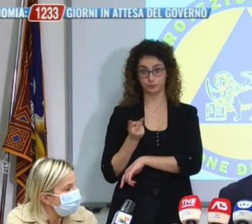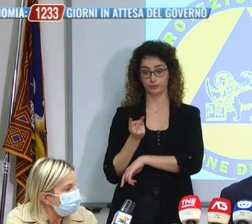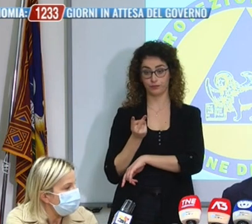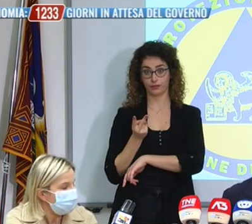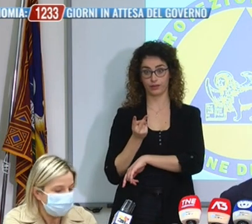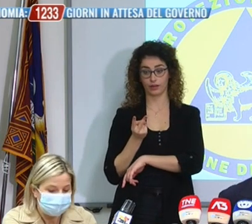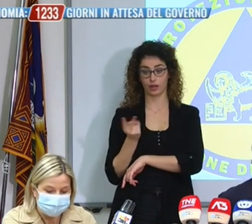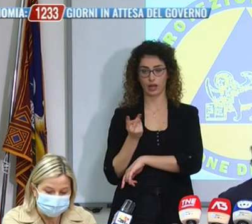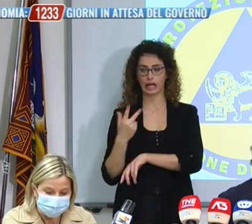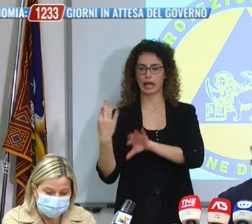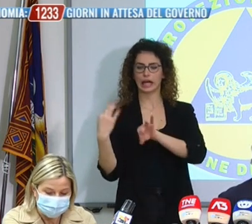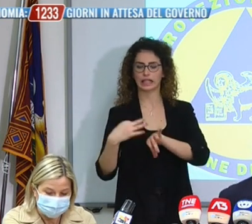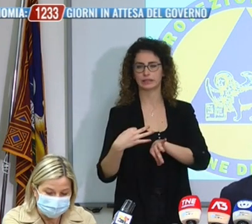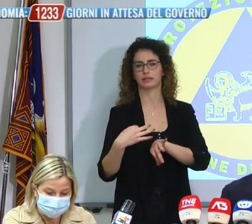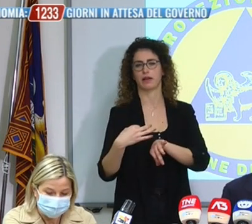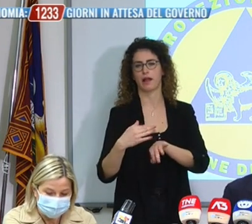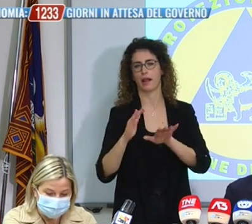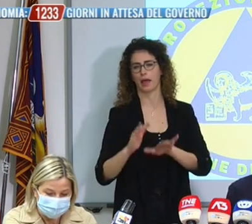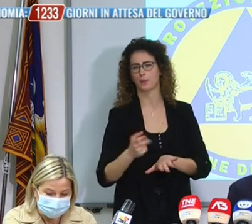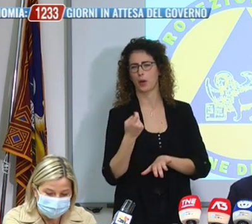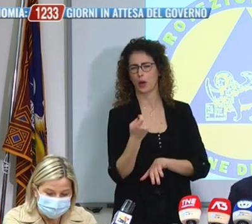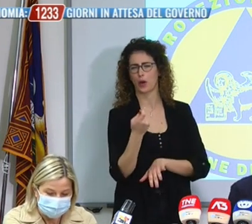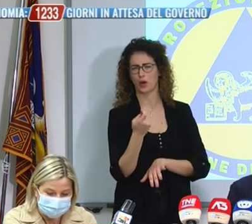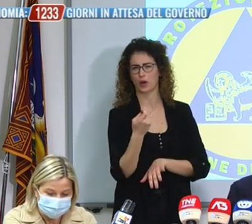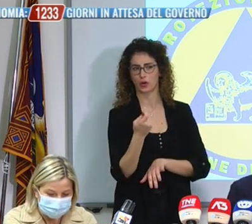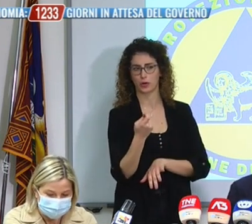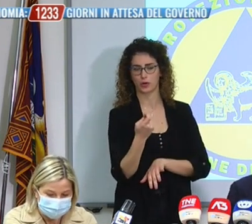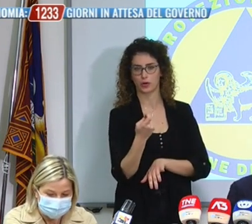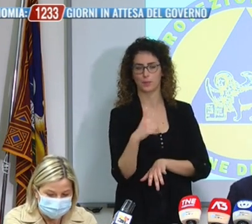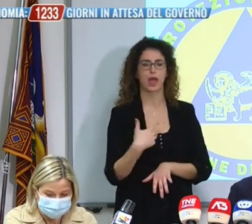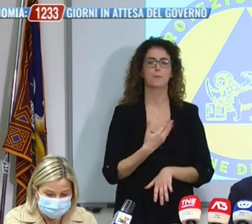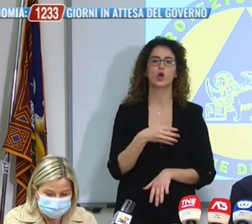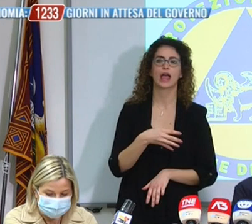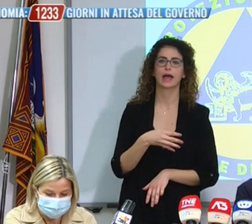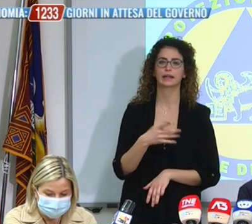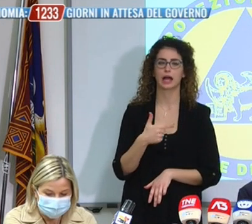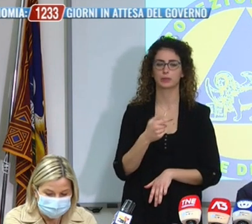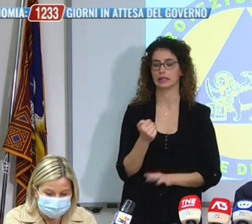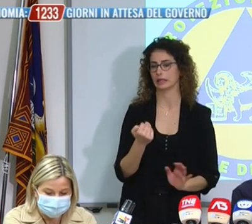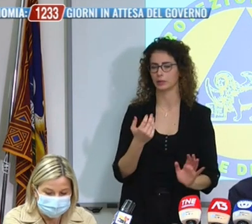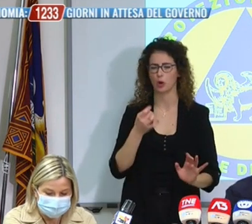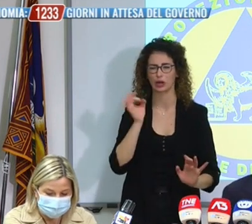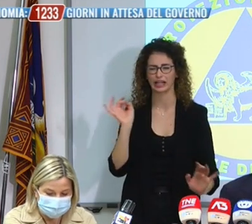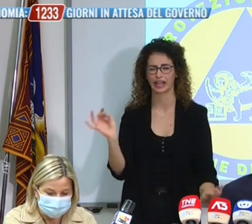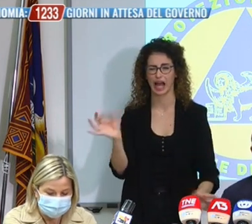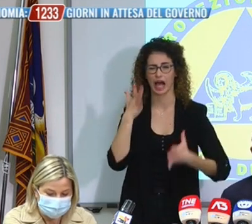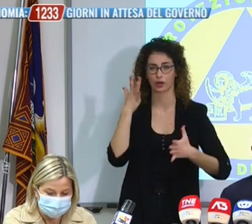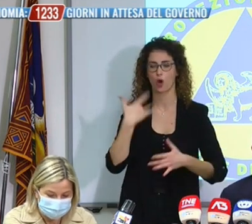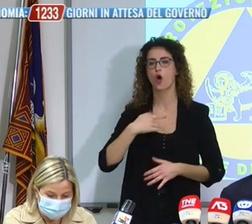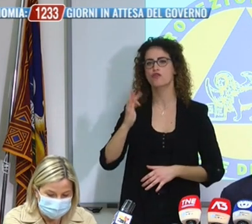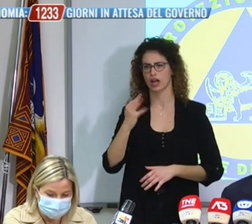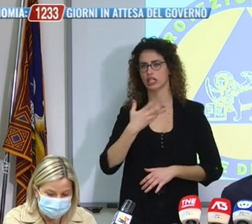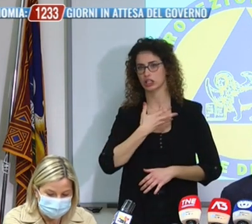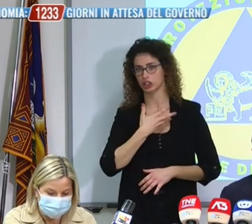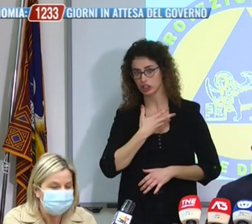in maniera un po' più limitata. Beh, Moderna non ne parliamo, cioè è ancora, come si può dire, una primizia. Pfizer c'è,